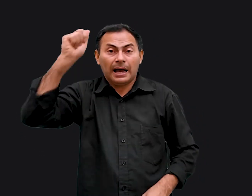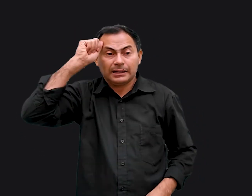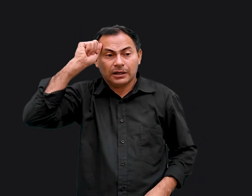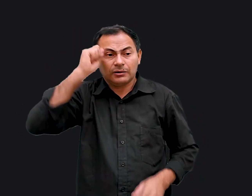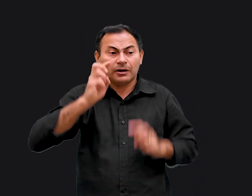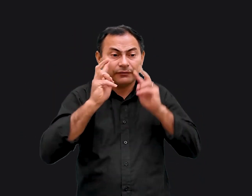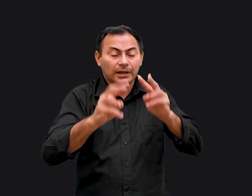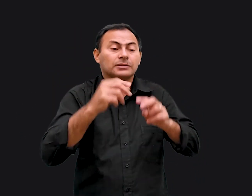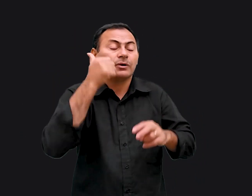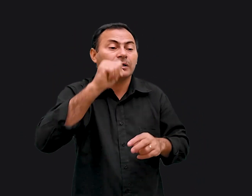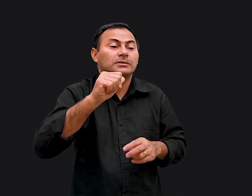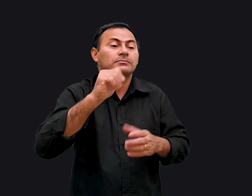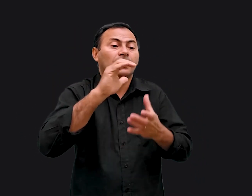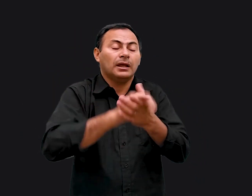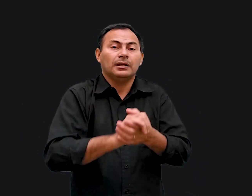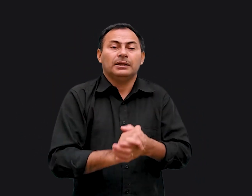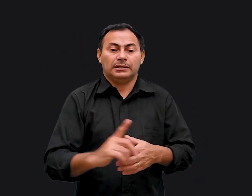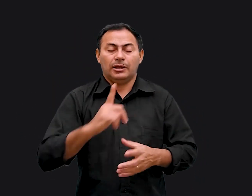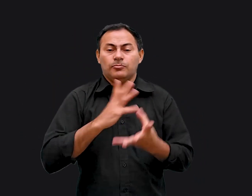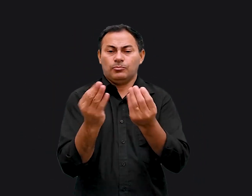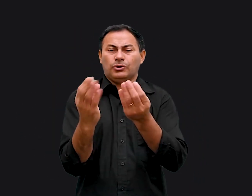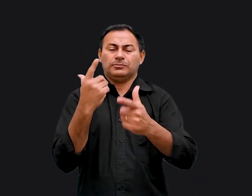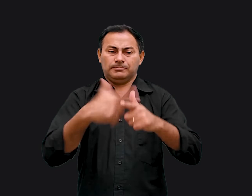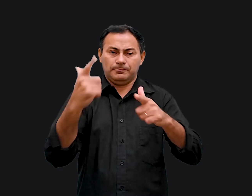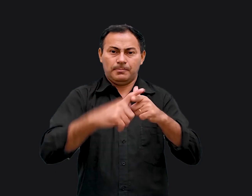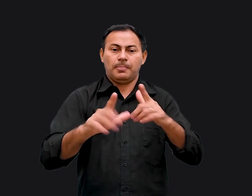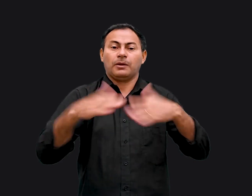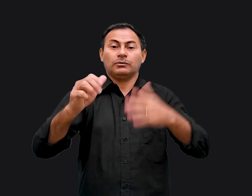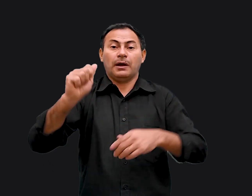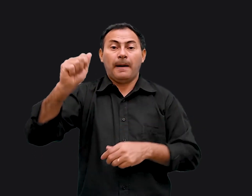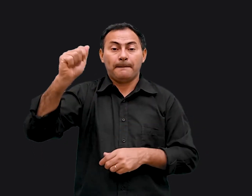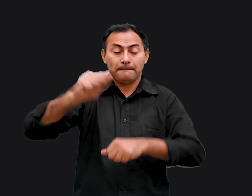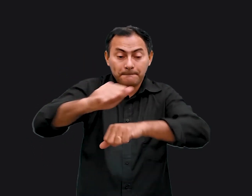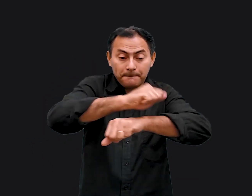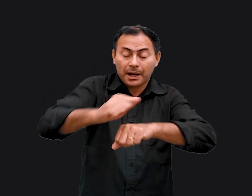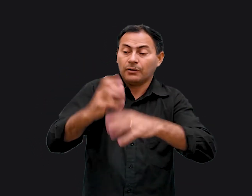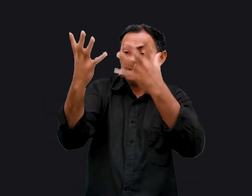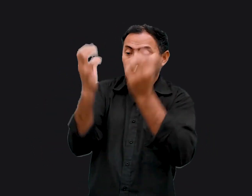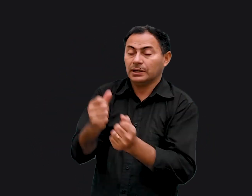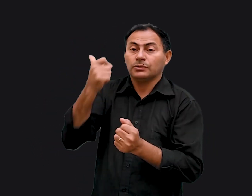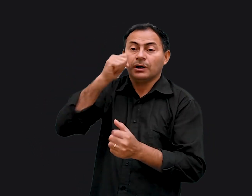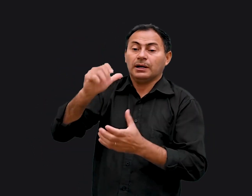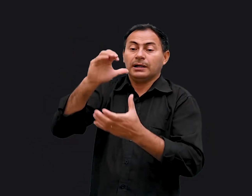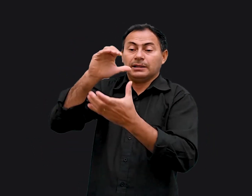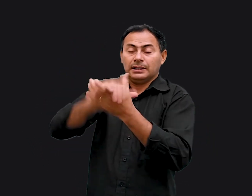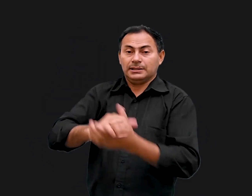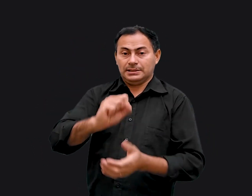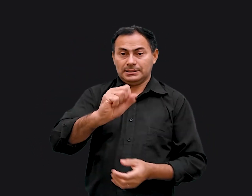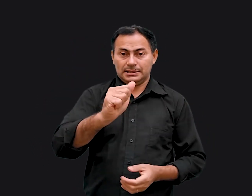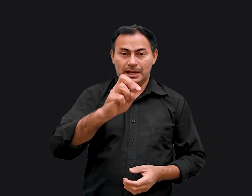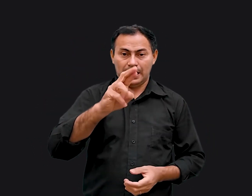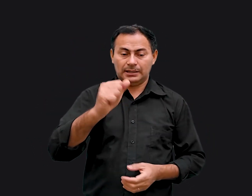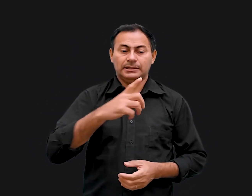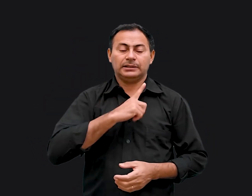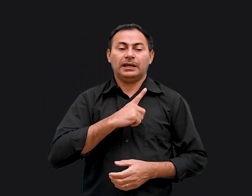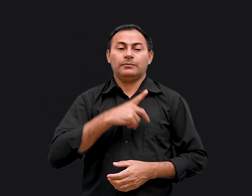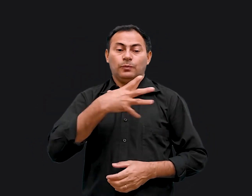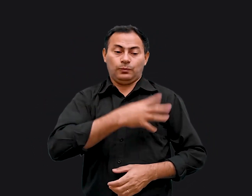Adão deu ouvidos à sua esposa e passamos a ter um monte de problemas quando Abraão deu ouvidos à sua esposa Sara e teve um filho com sua